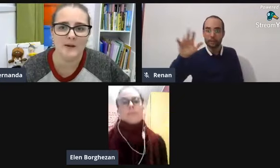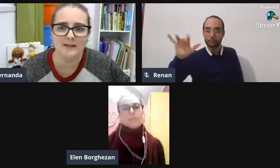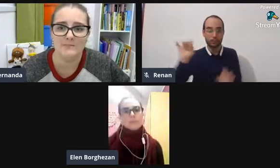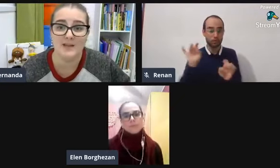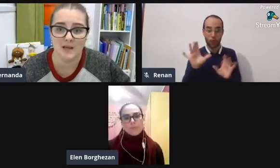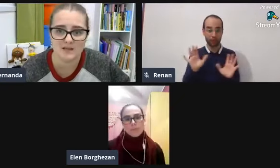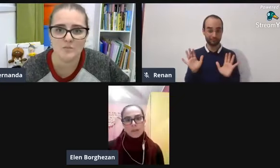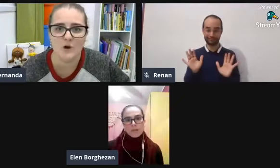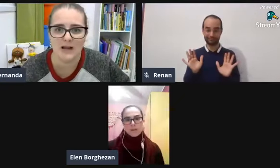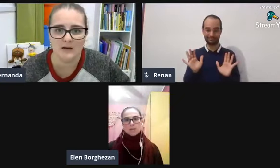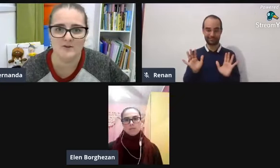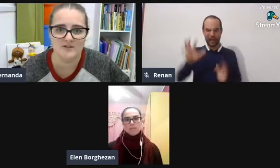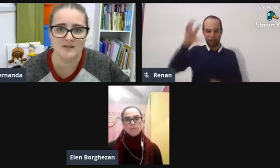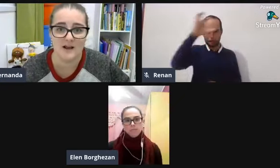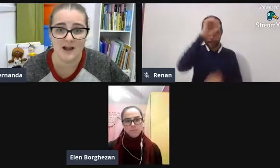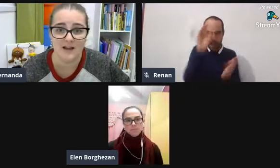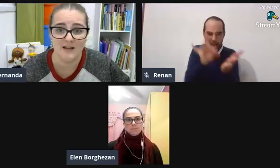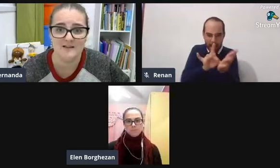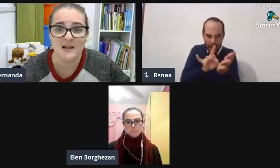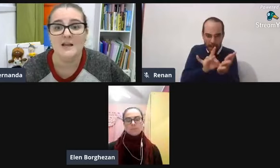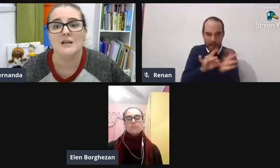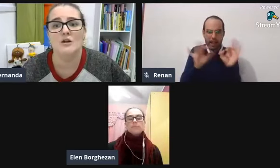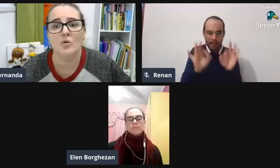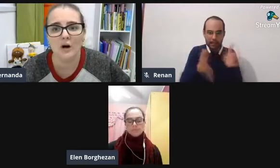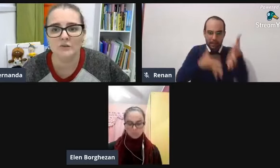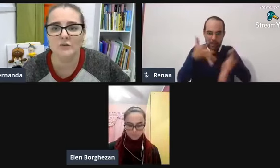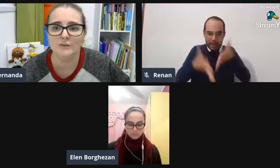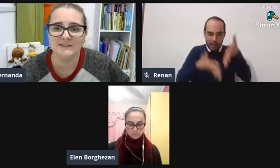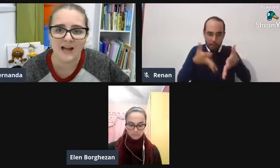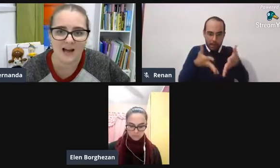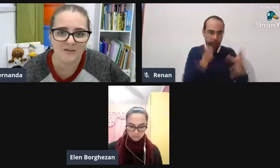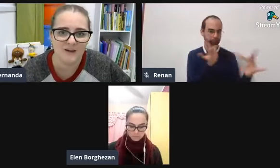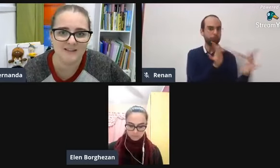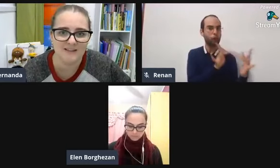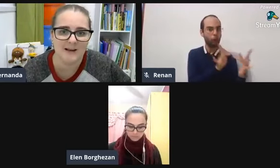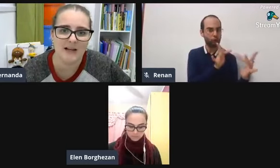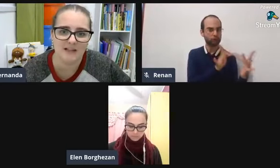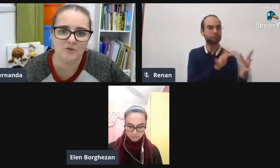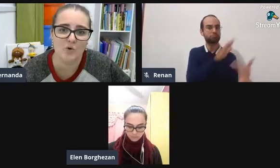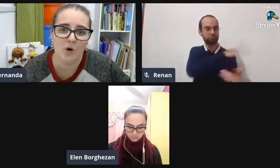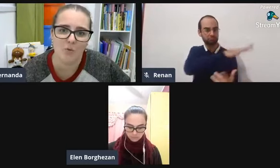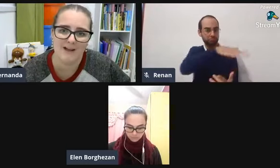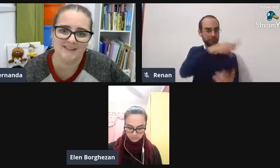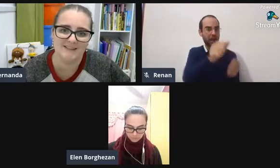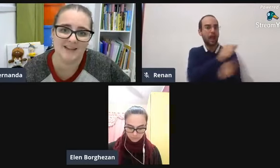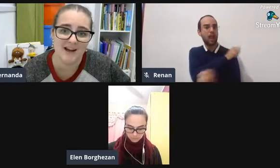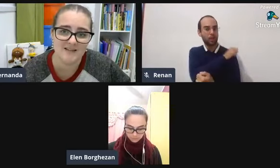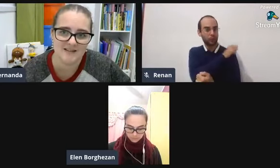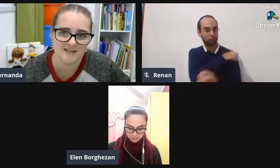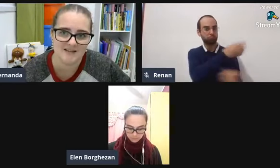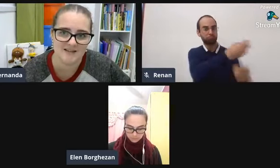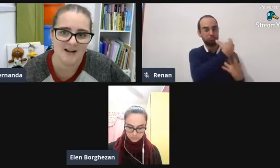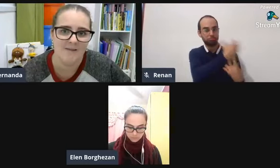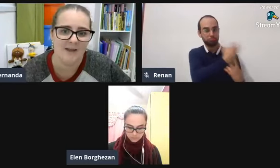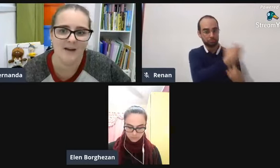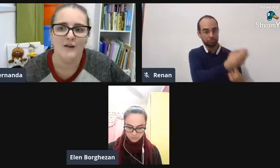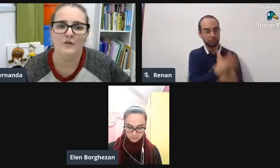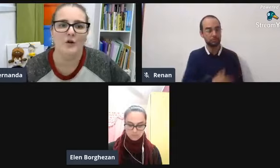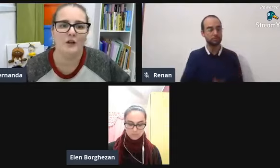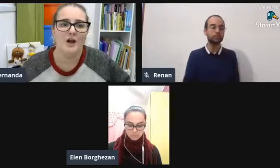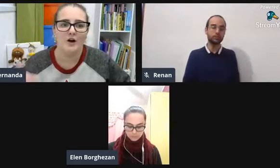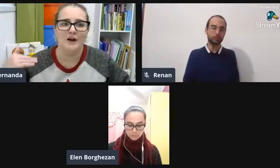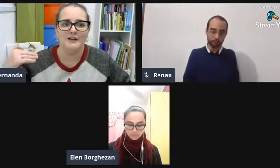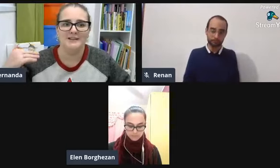fui aprender mesmo a língua de sinais enquanto eu estava trabalhando com essas crianças,